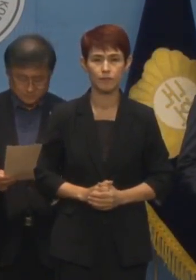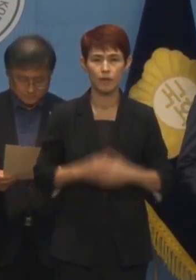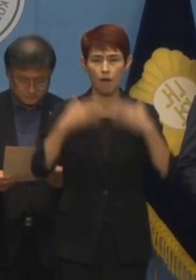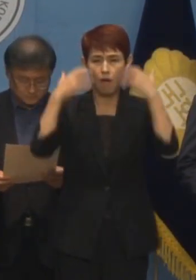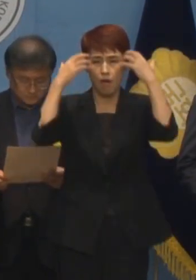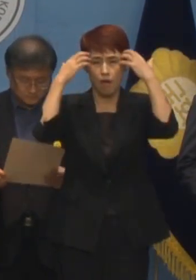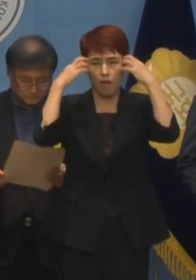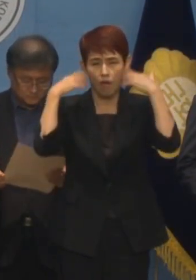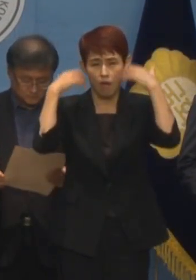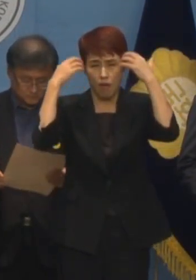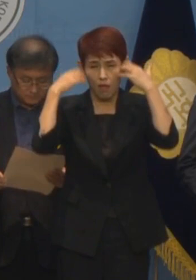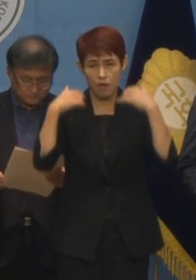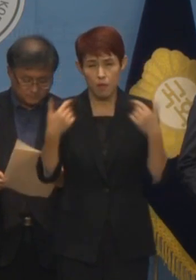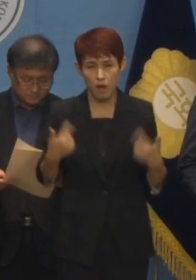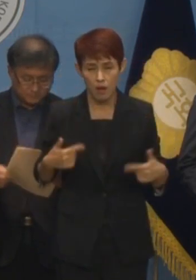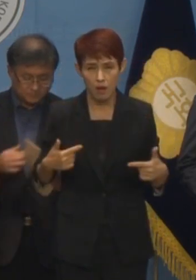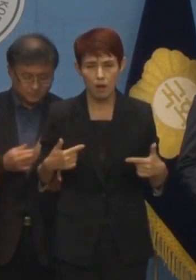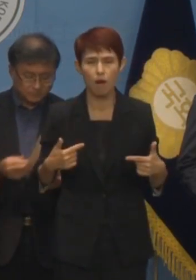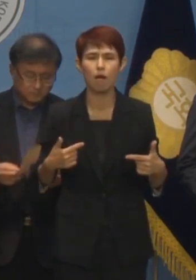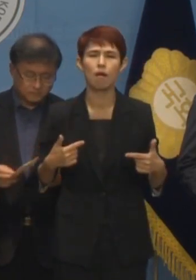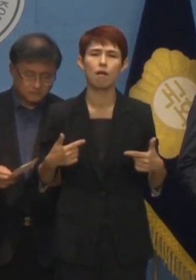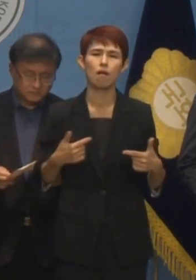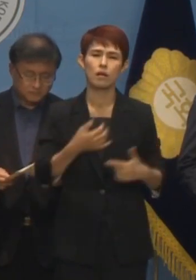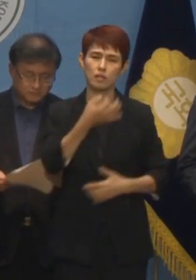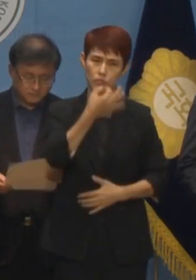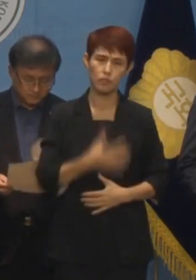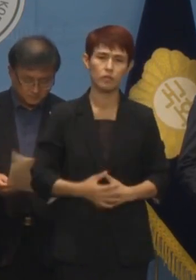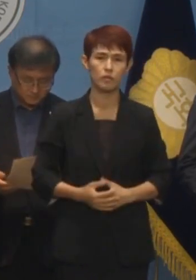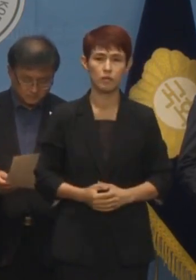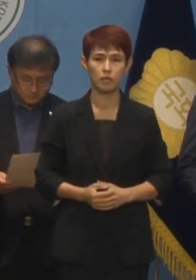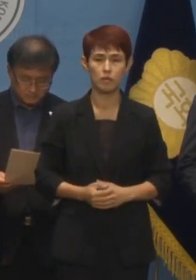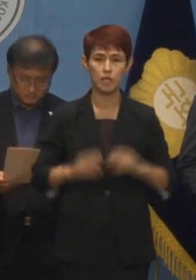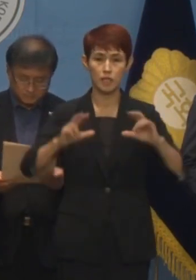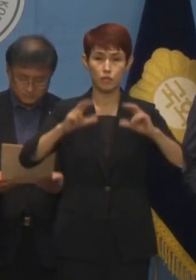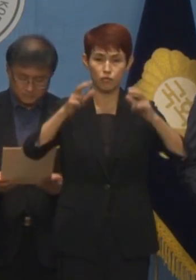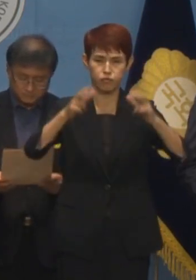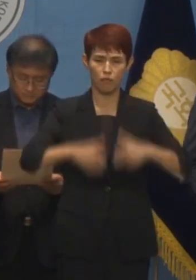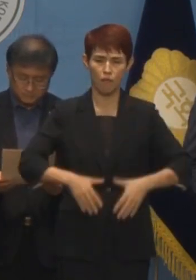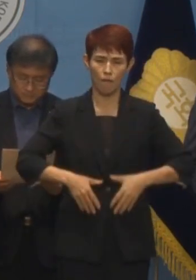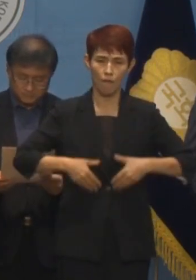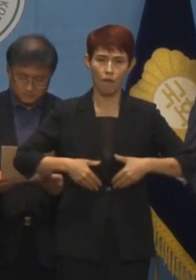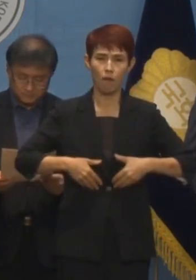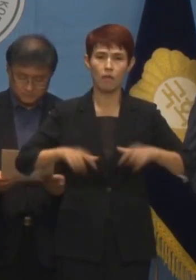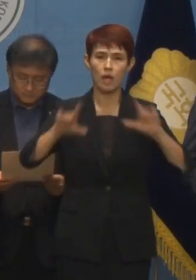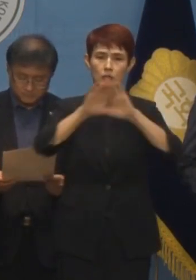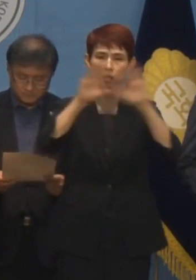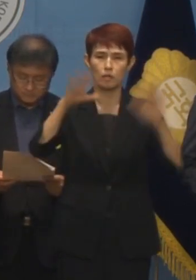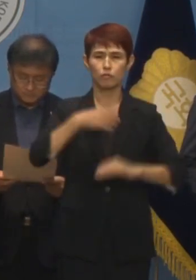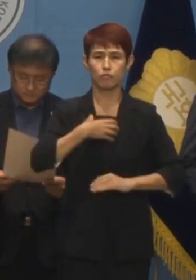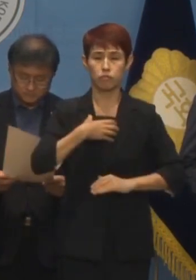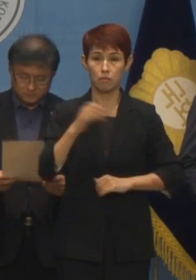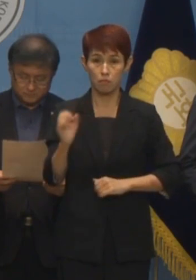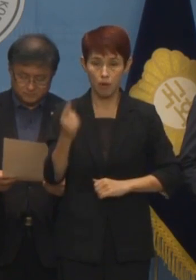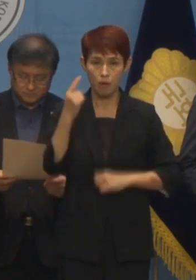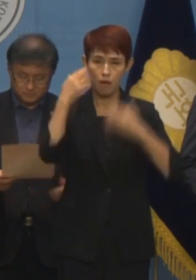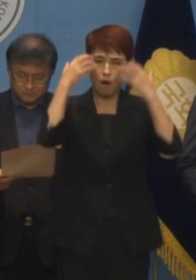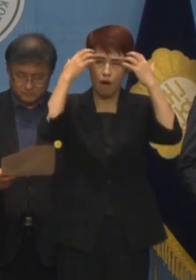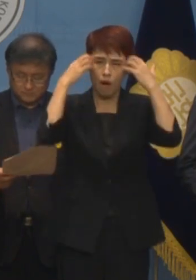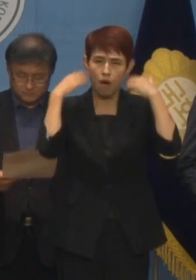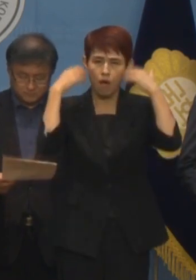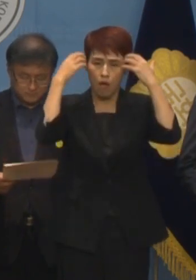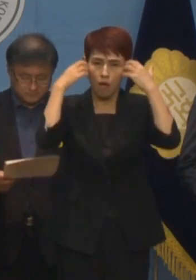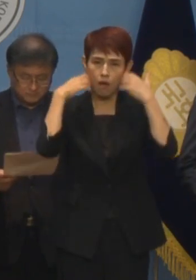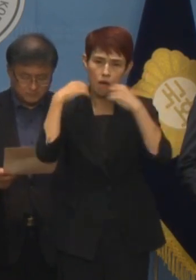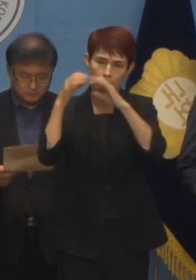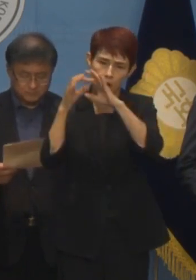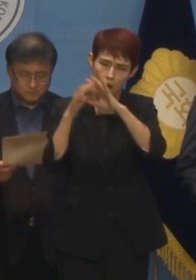폭염의 일상화는 현실로 다가왔습니다. 지구온난화, 기후변화로 인해 폭염은 앞으로도